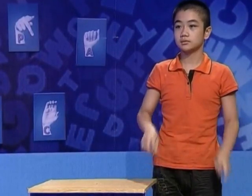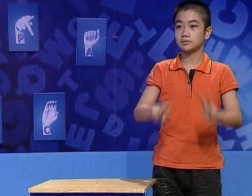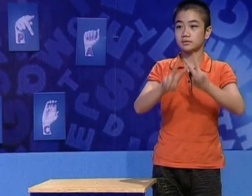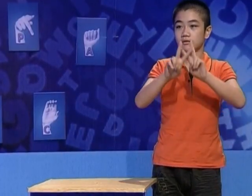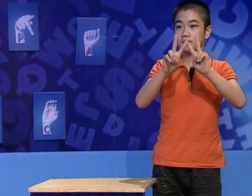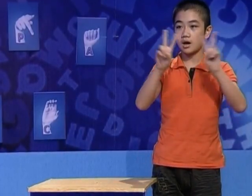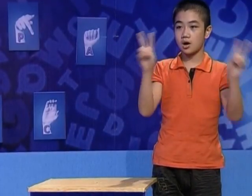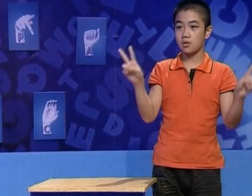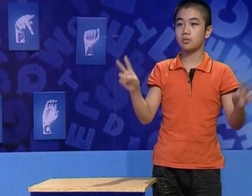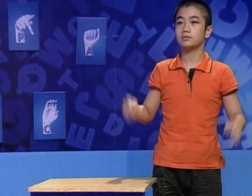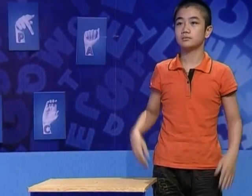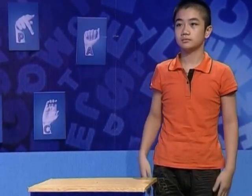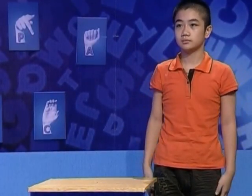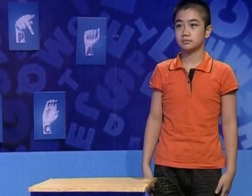Chúng ta học cả ký hiệu quần Âu nữa đấy.